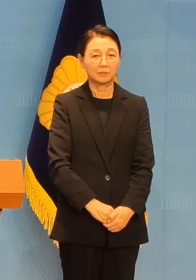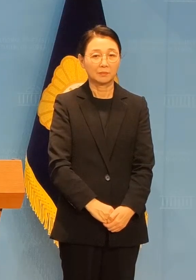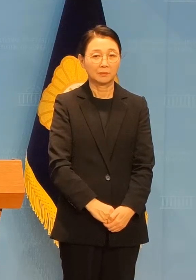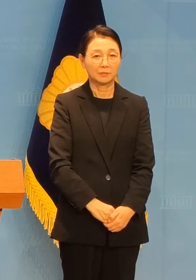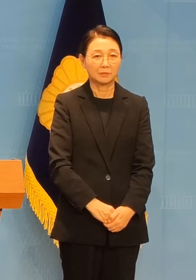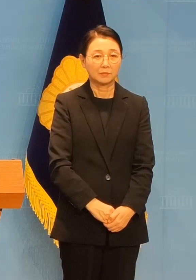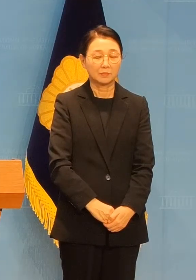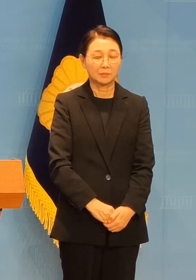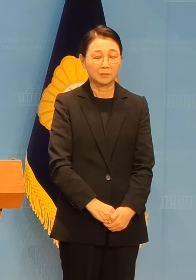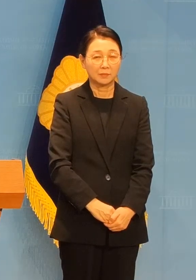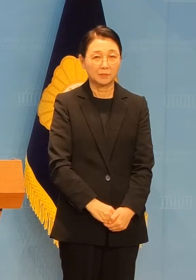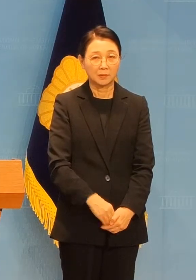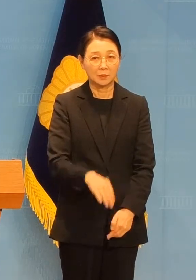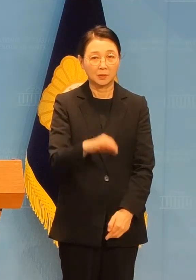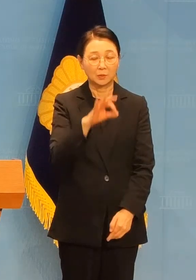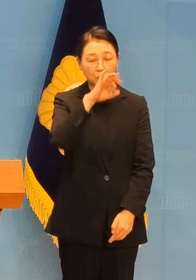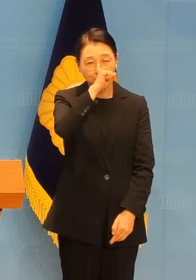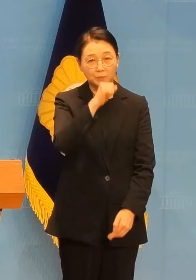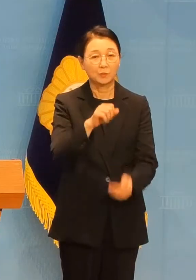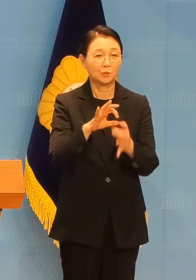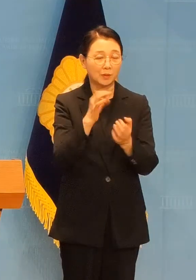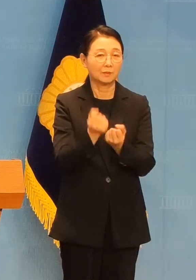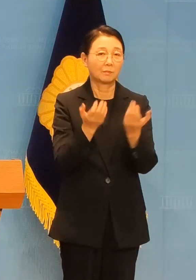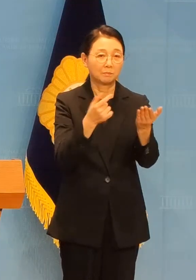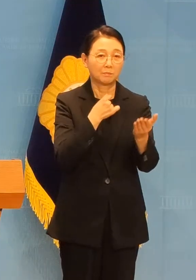재정에 대해서 말씀드리겠습니다.